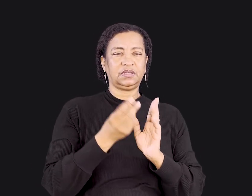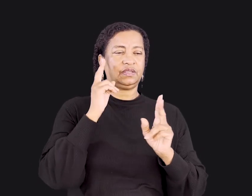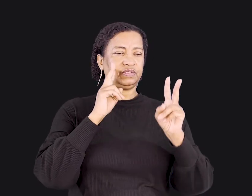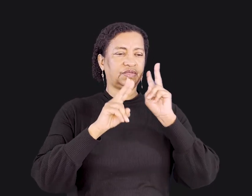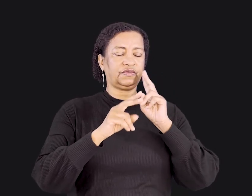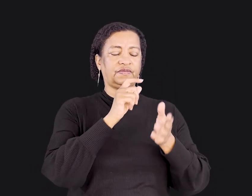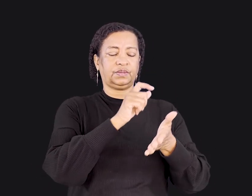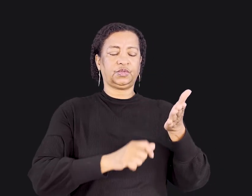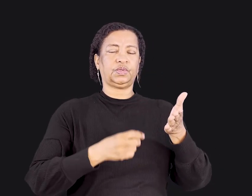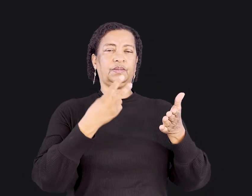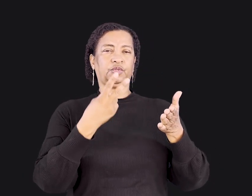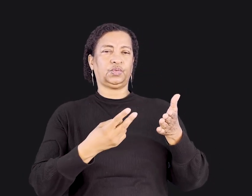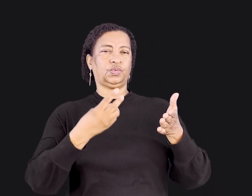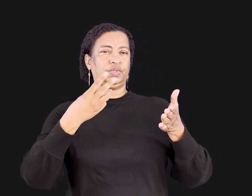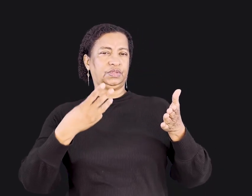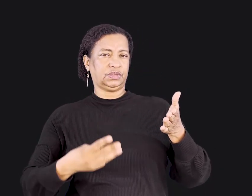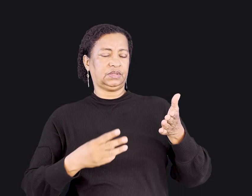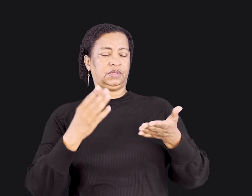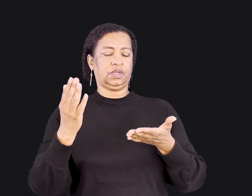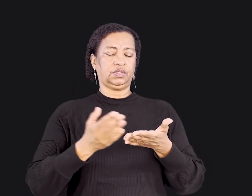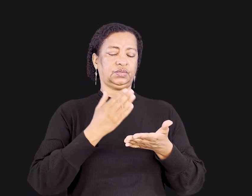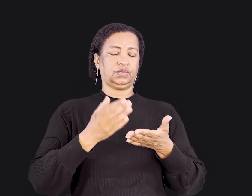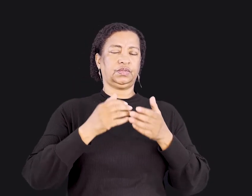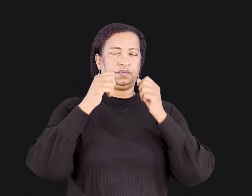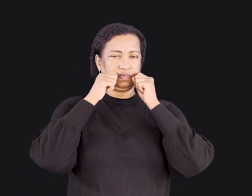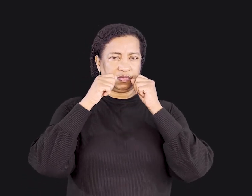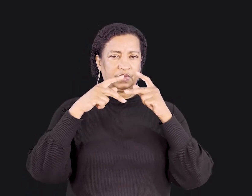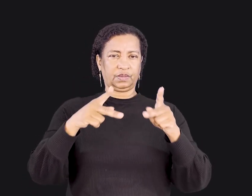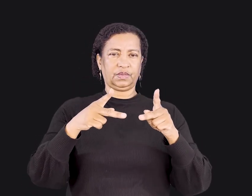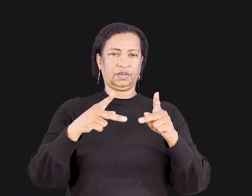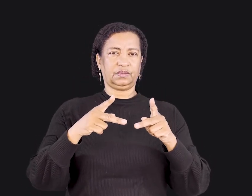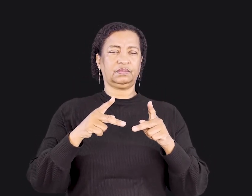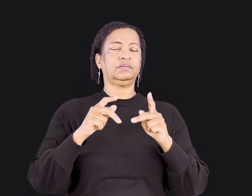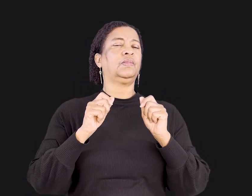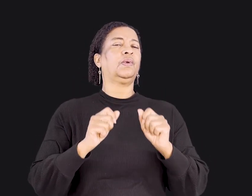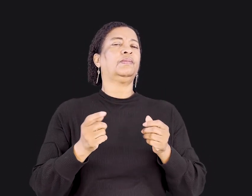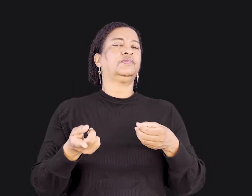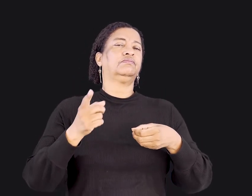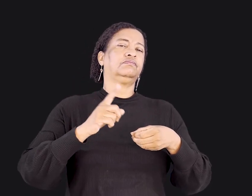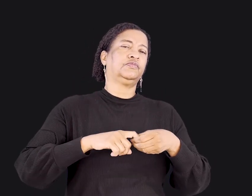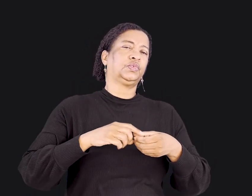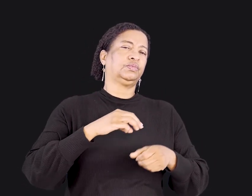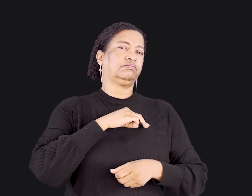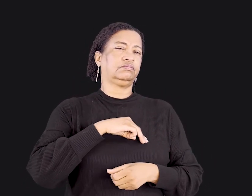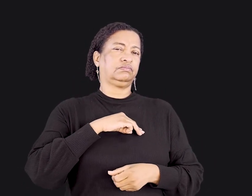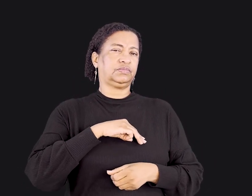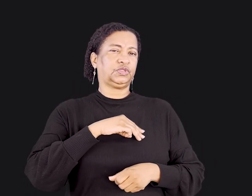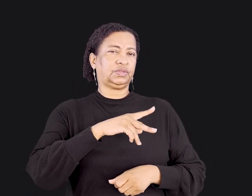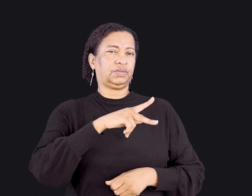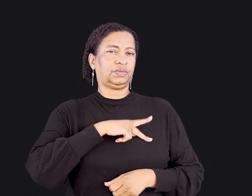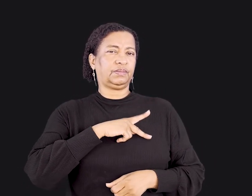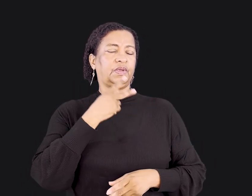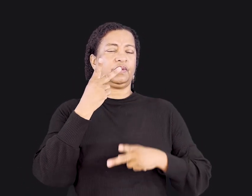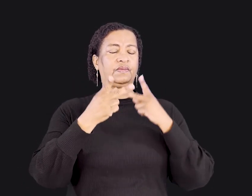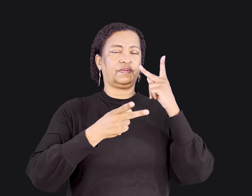capítulos 2 e 3 do livro de Apocalipse. Como podemos notar, o ministério de Paulo de plantar igrejas em Éfeso